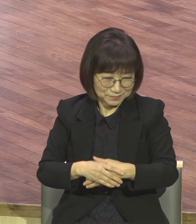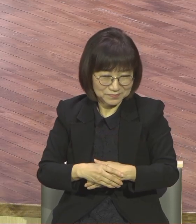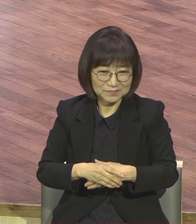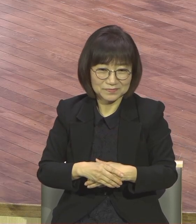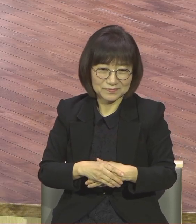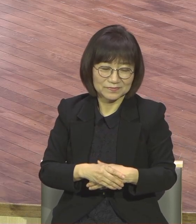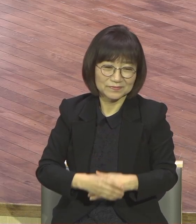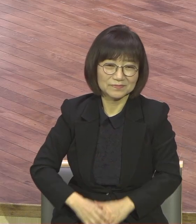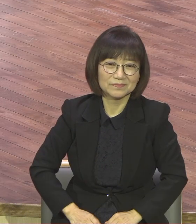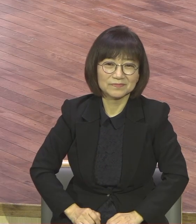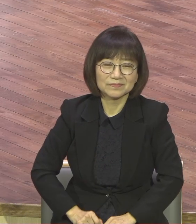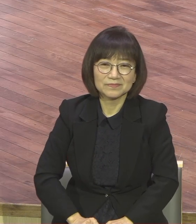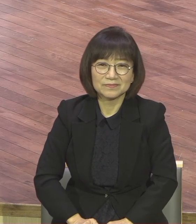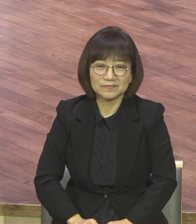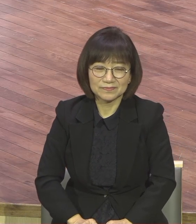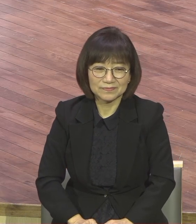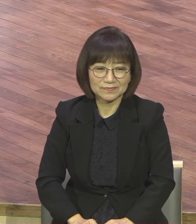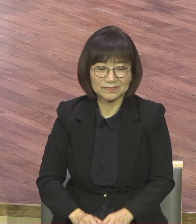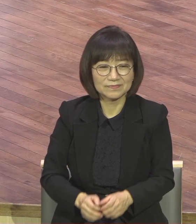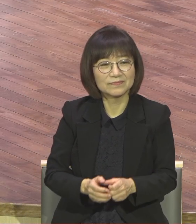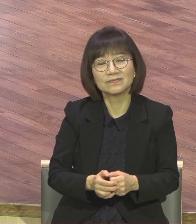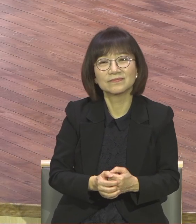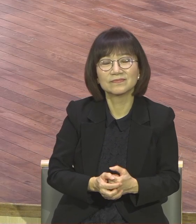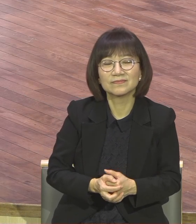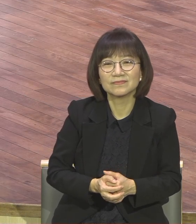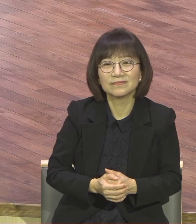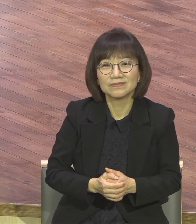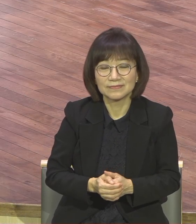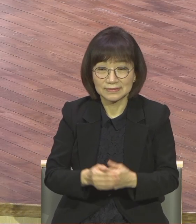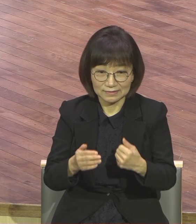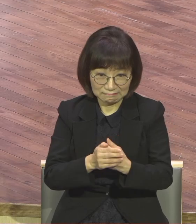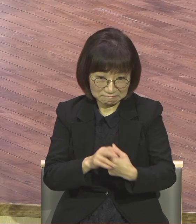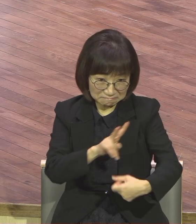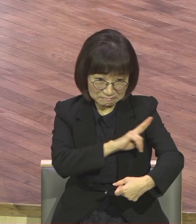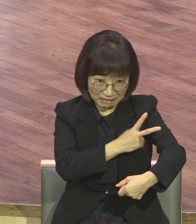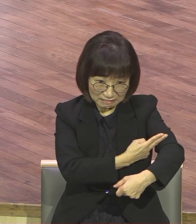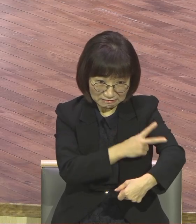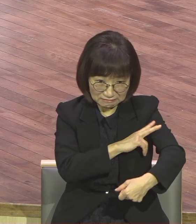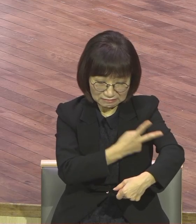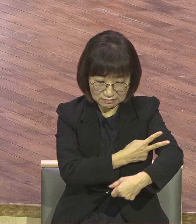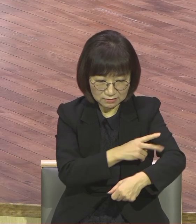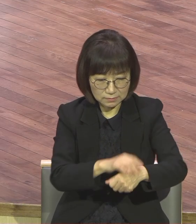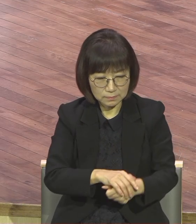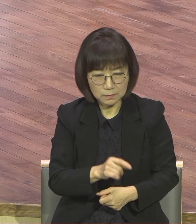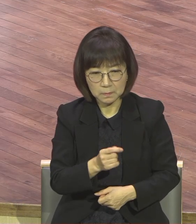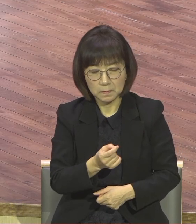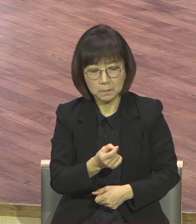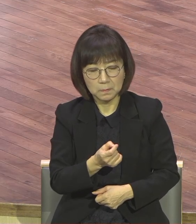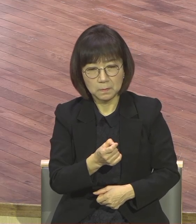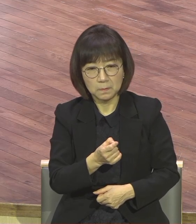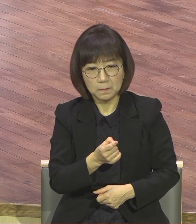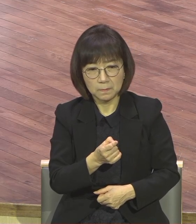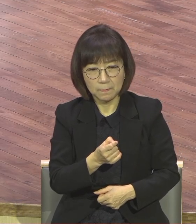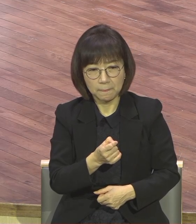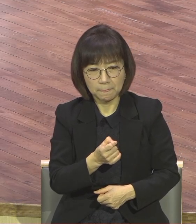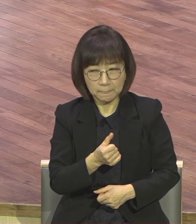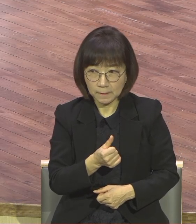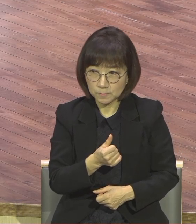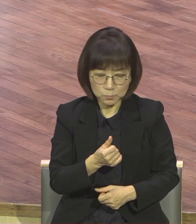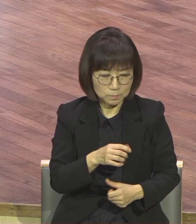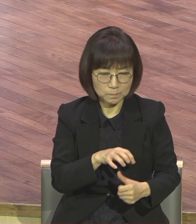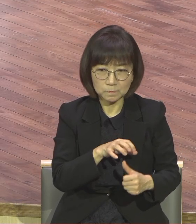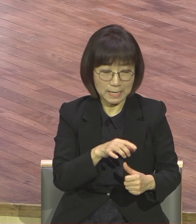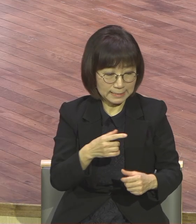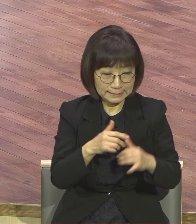이 불건적 신학자들은요, 이 이단들은 말이죠, 요거를 1%씩 0.1%씩 집어넣으려고 그래요.